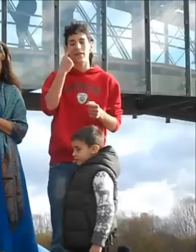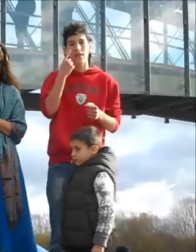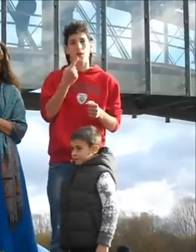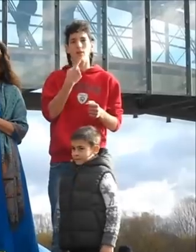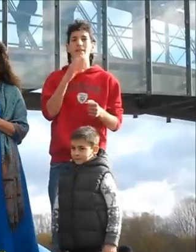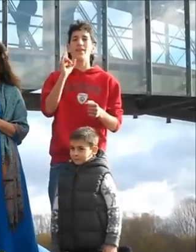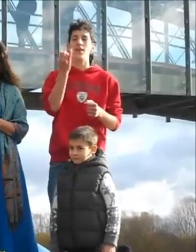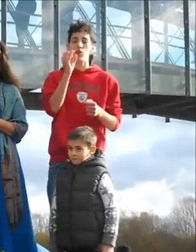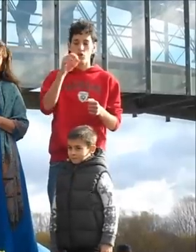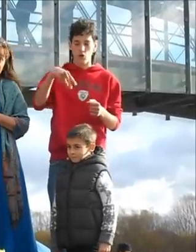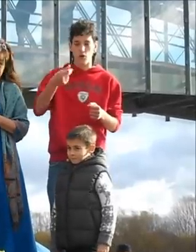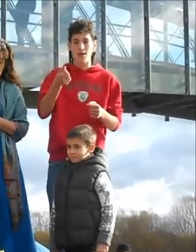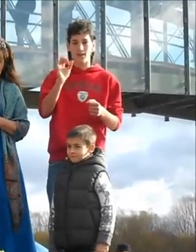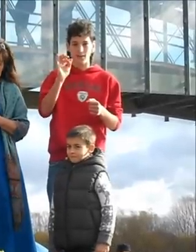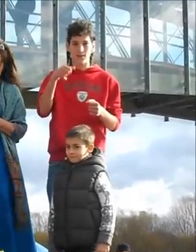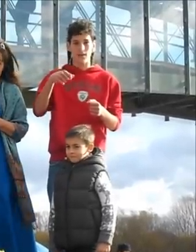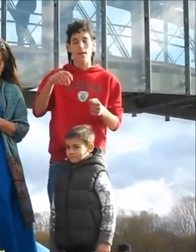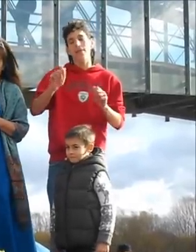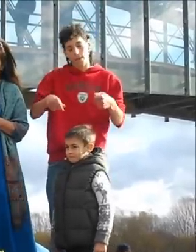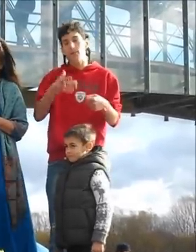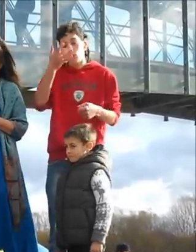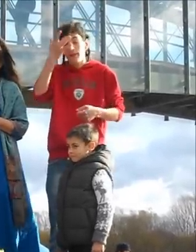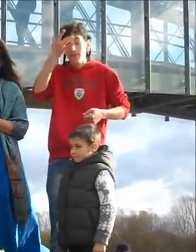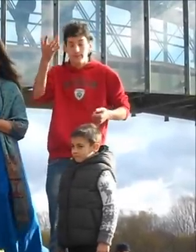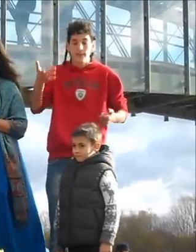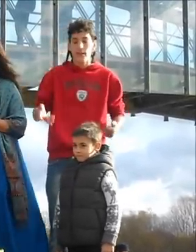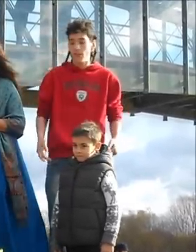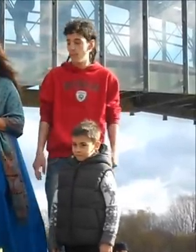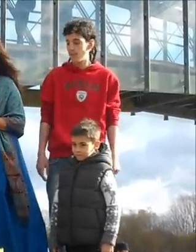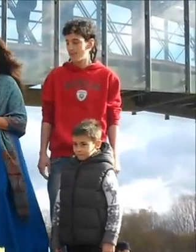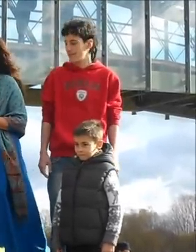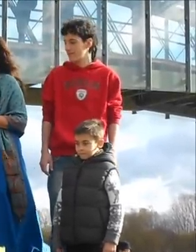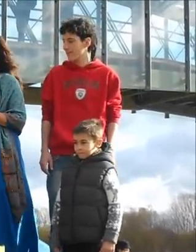Dice Jonathan, el zapatero despistado.